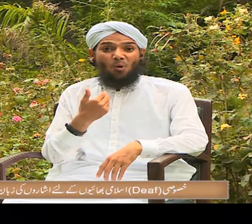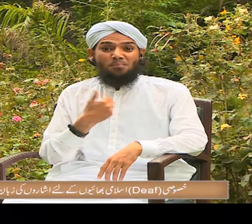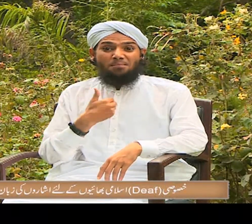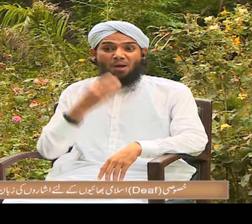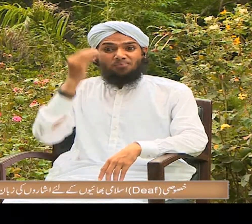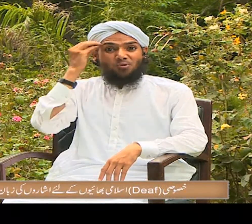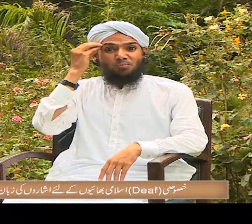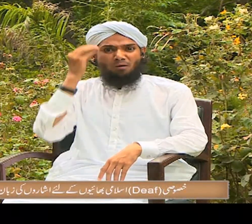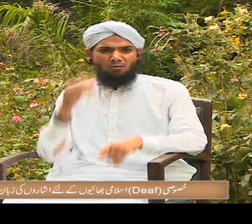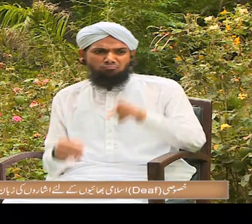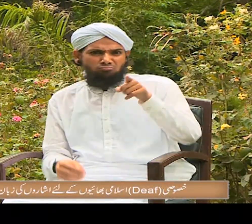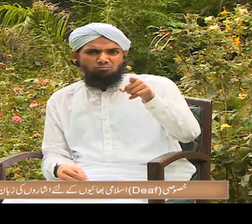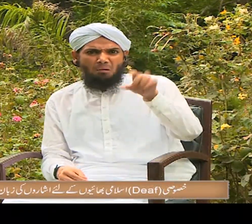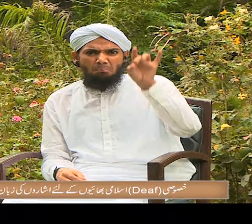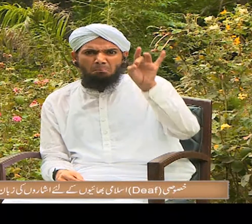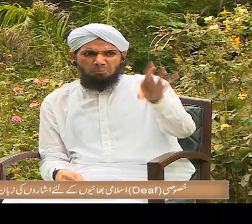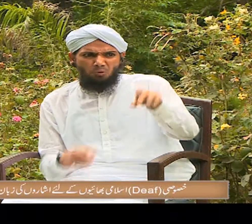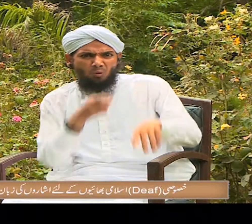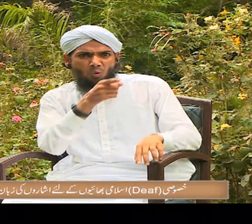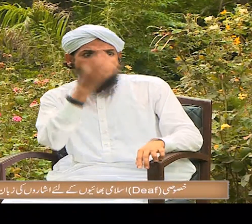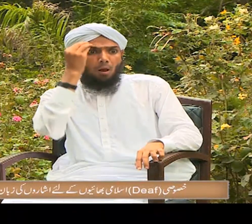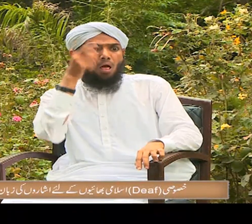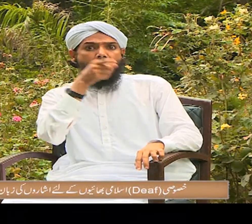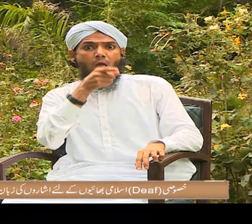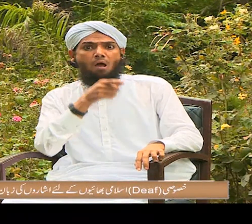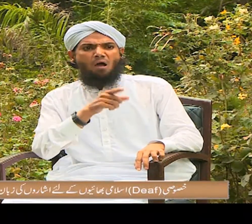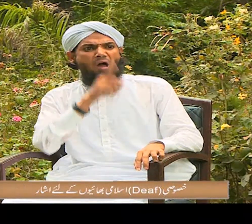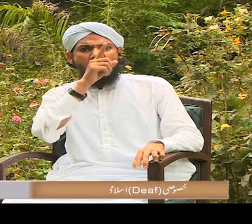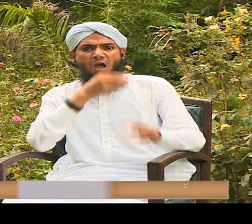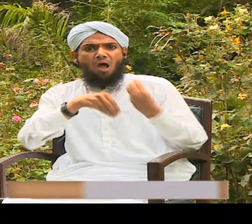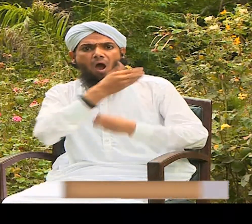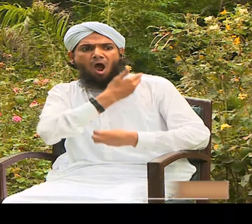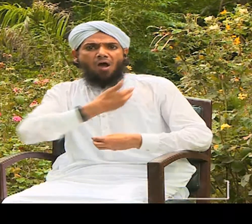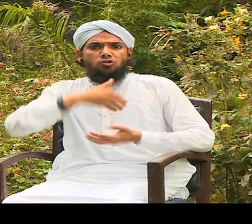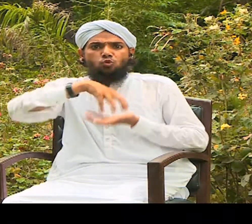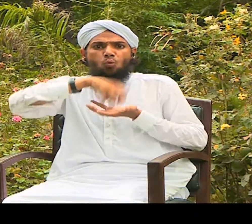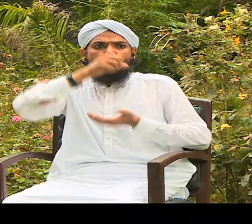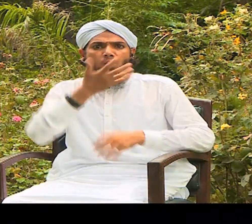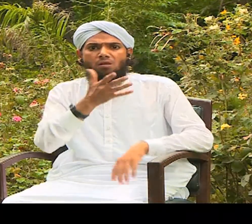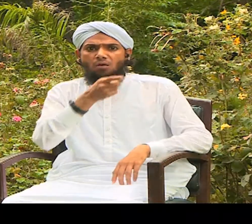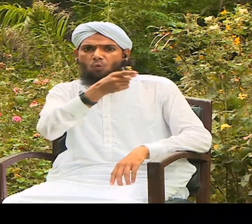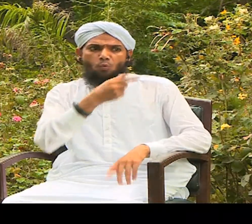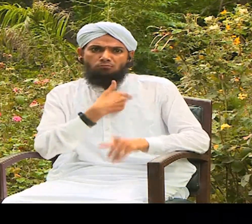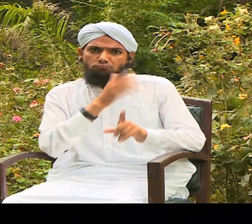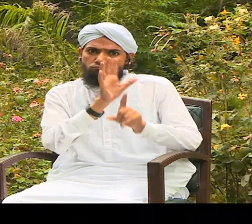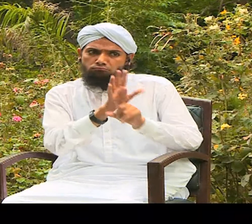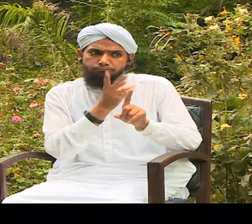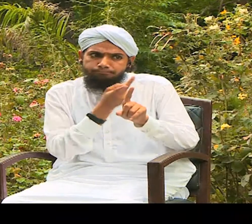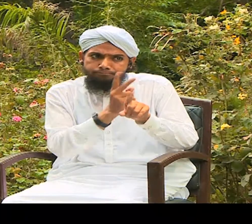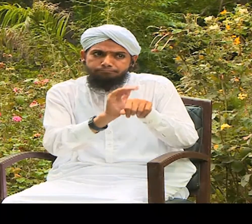مبارکباد دوں، اور جس کے بارے میں معلوم ہو جائے کہ یہ مردود ہے اور اللہ پاک کی بارگاہ میں اس کا حج قبول نہیں، تو اس کو نیکی